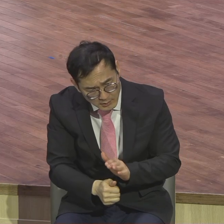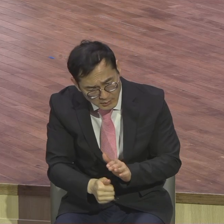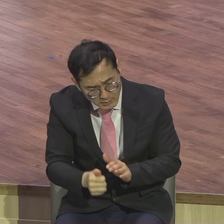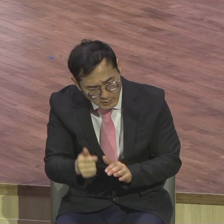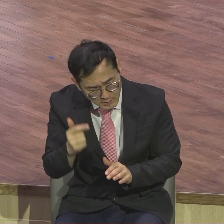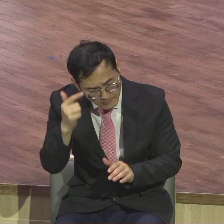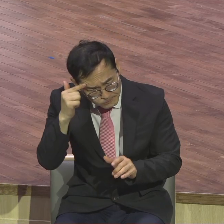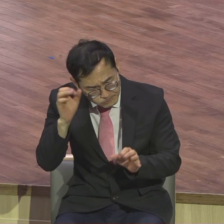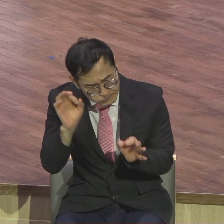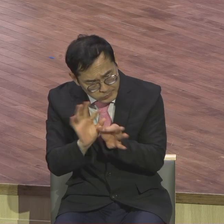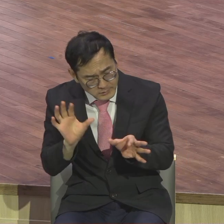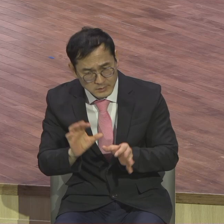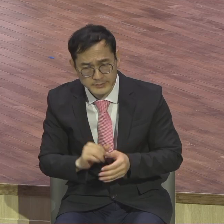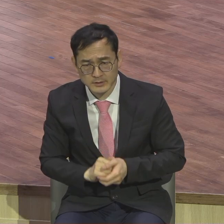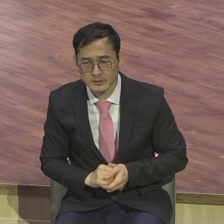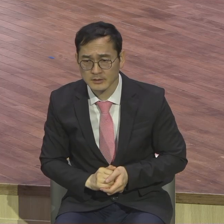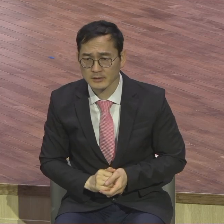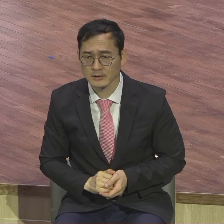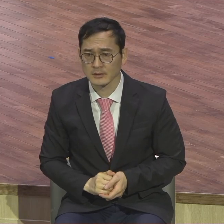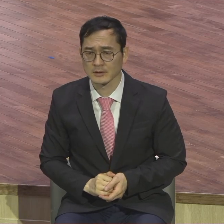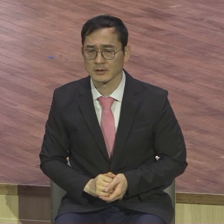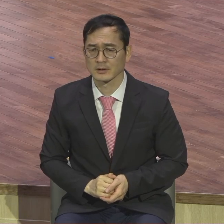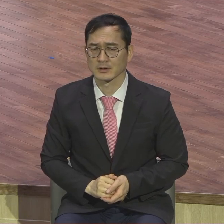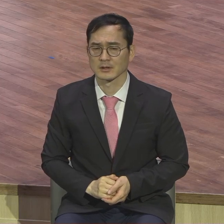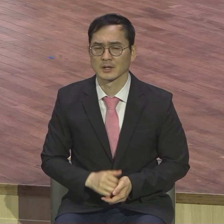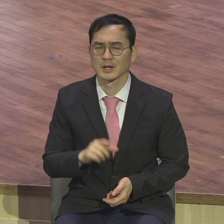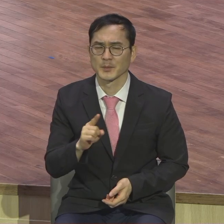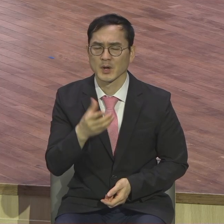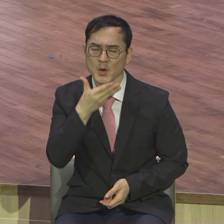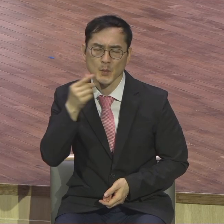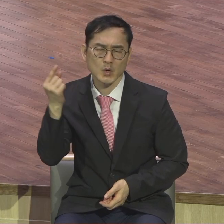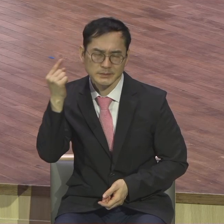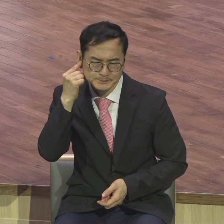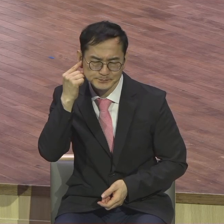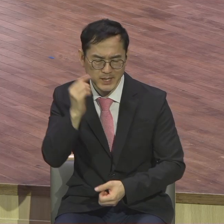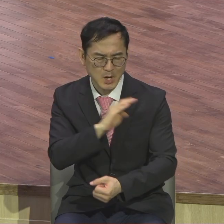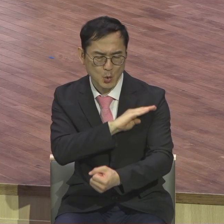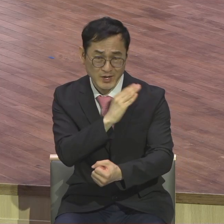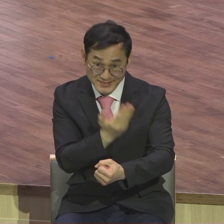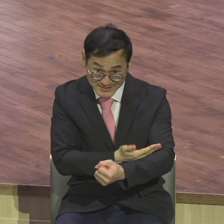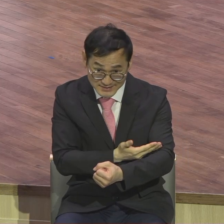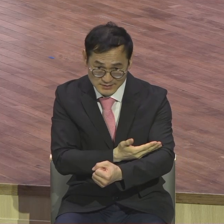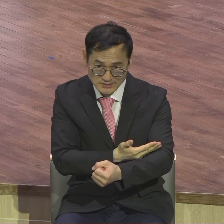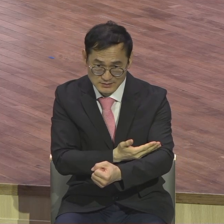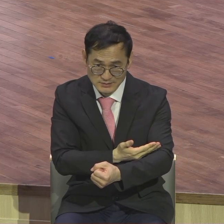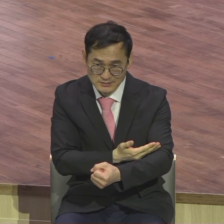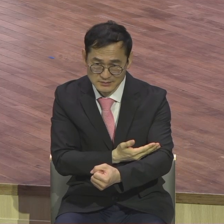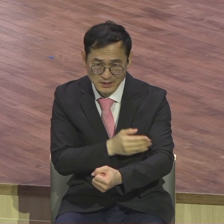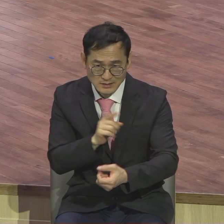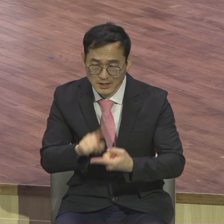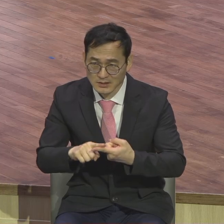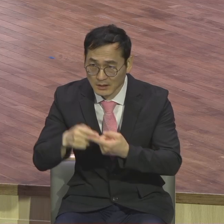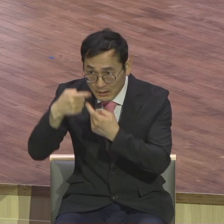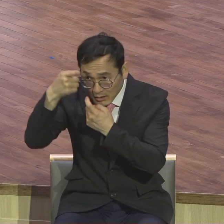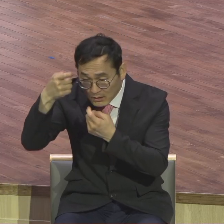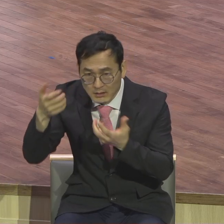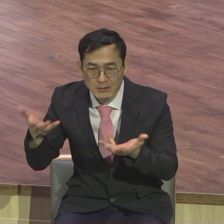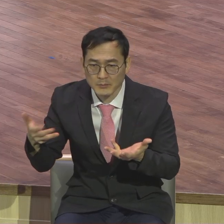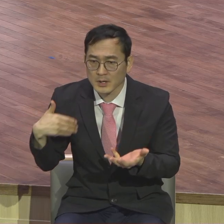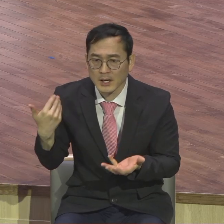보금의 권능이 얼마나 큰지 보지 못하고 엉뚱한 서론